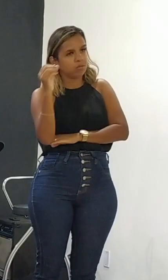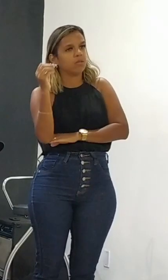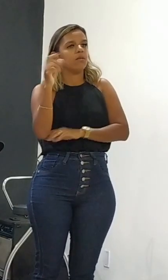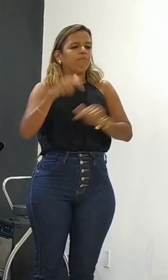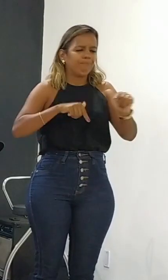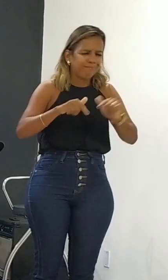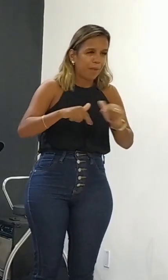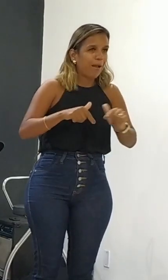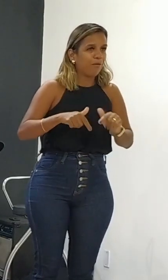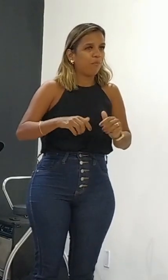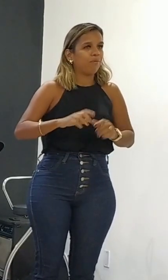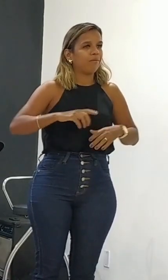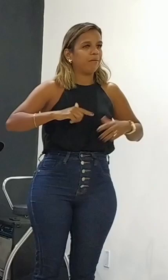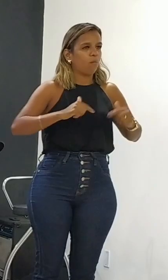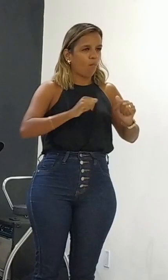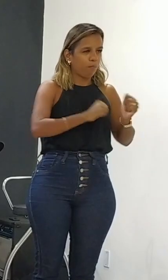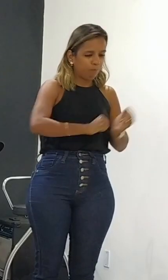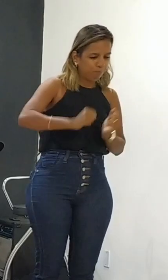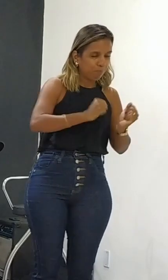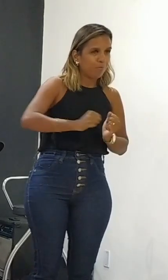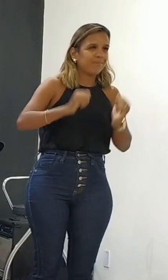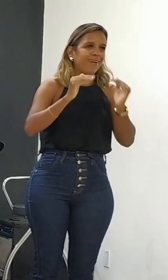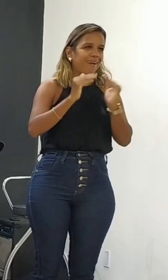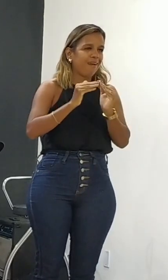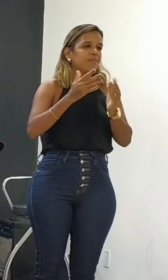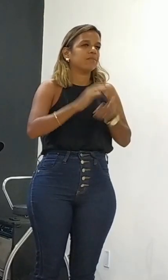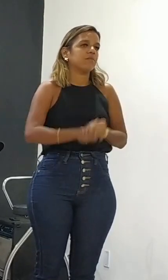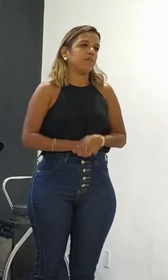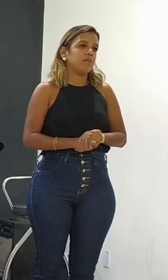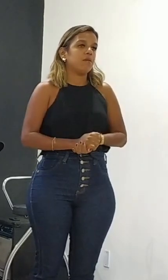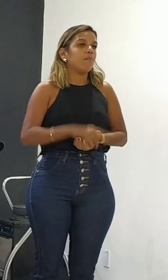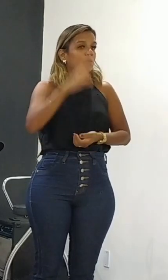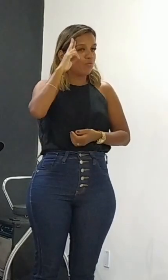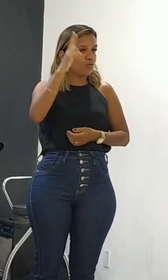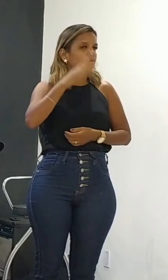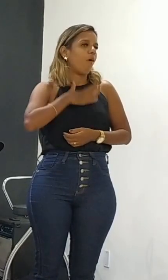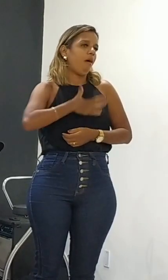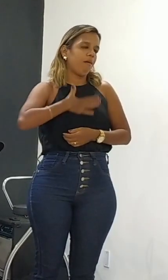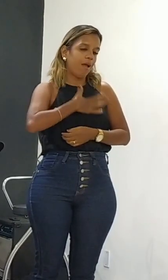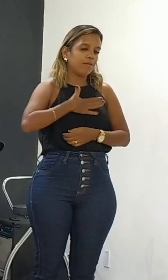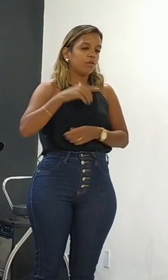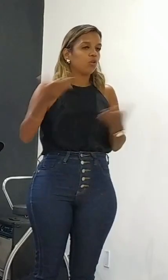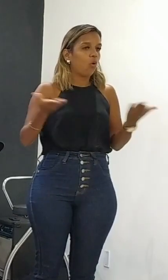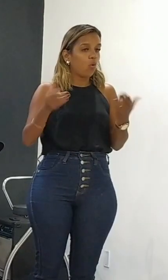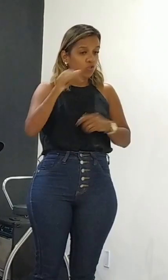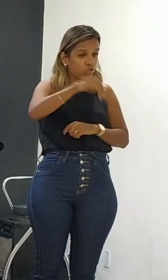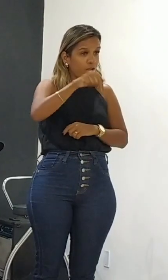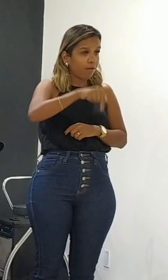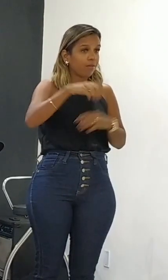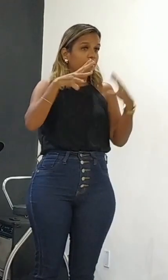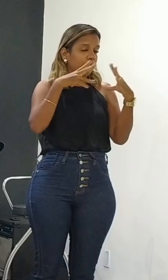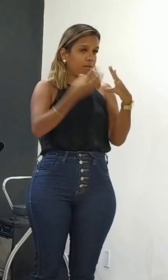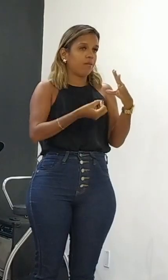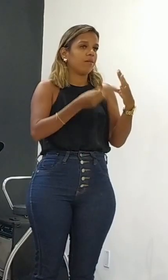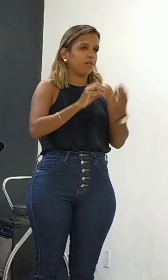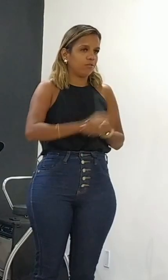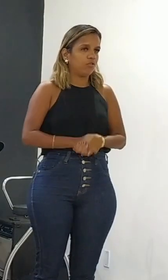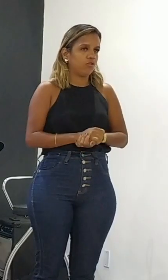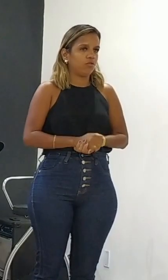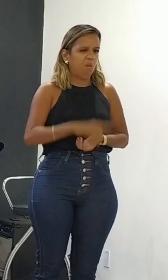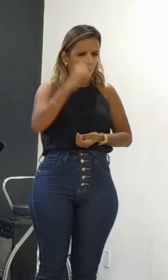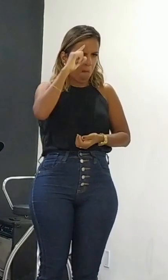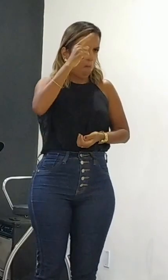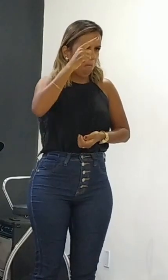nosso Deus. Que coisa tremenda, irmão. O Senhor se agrada disso, porque é algo sincero que vem do coração, não é uma